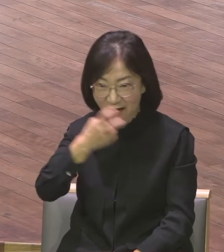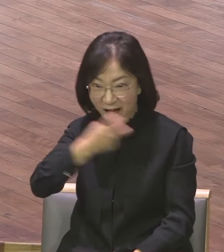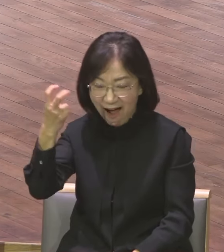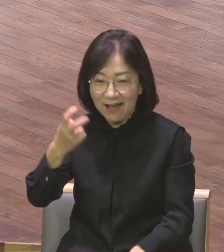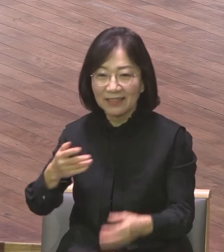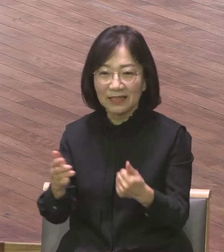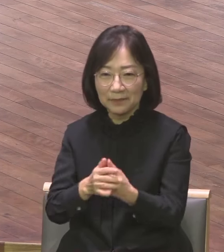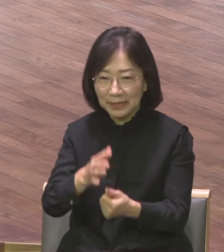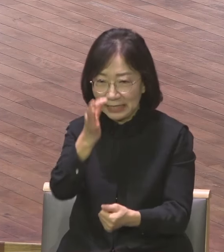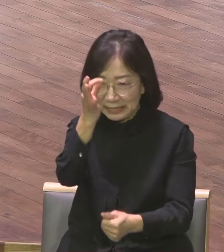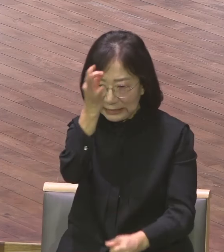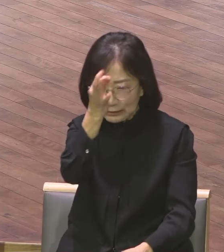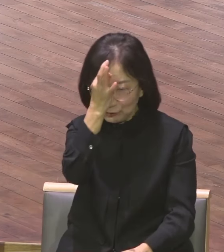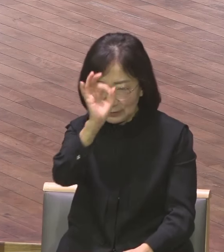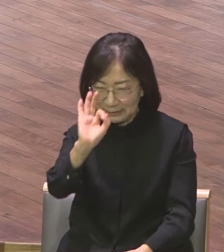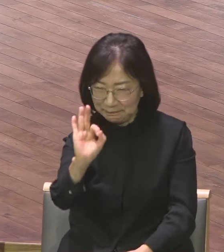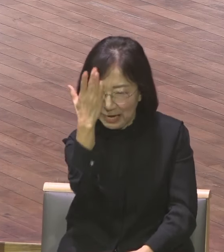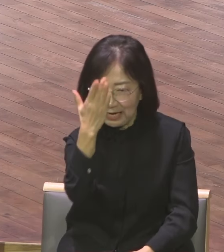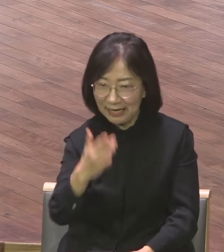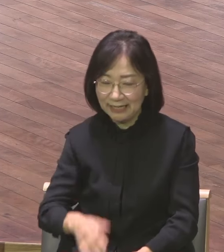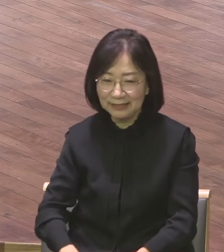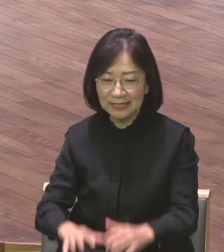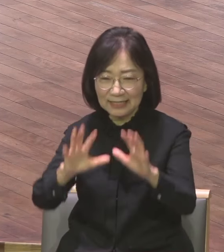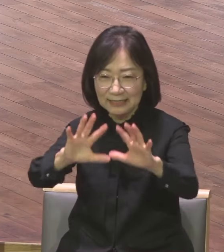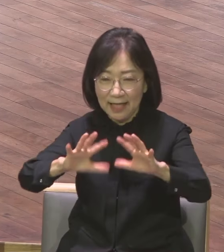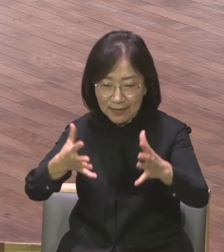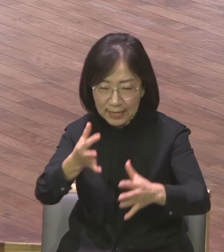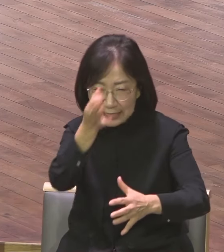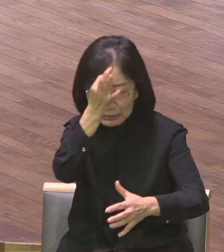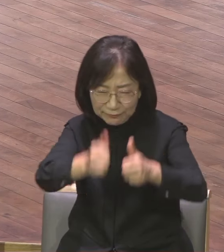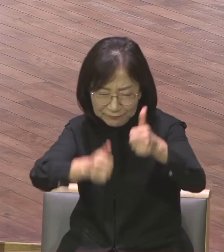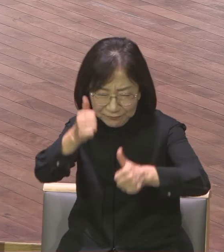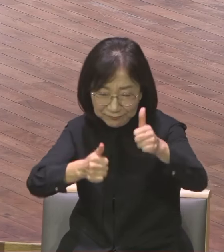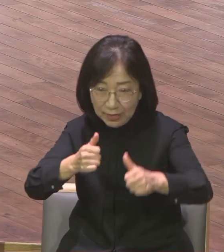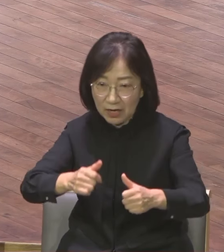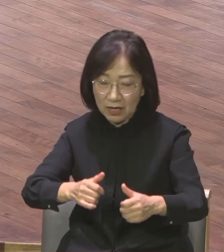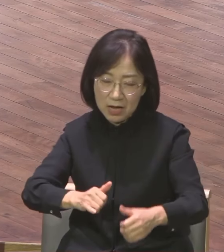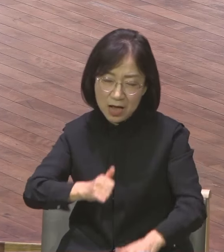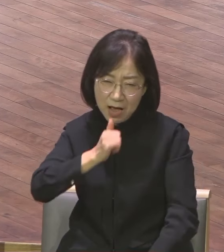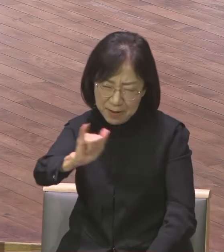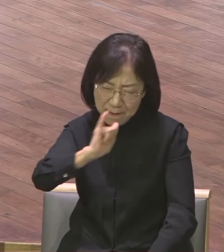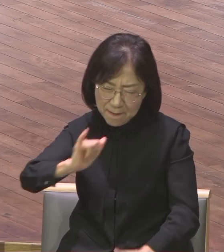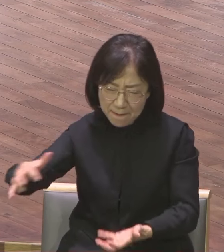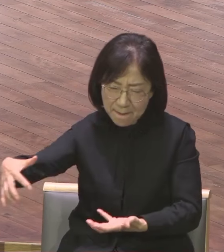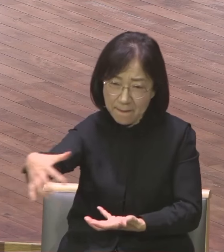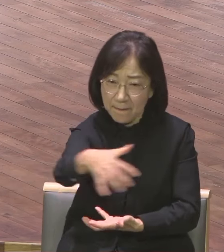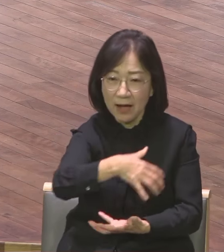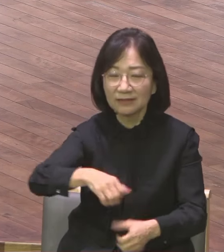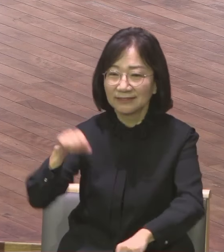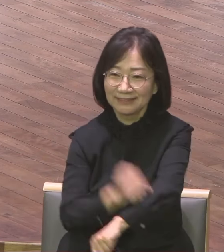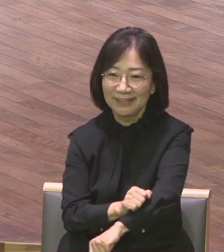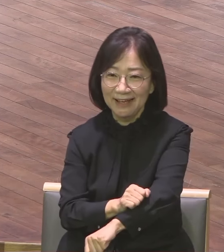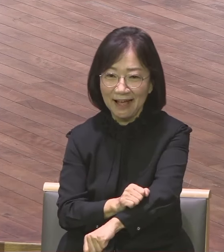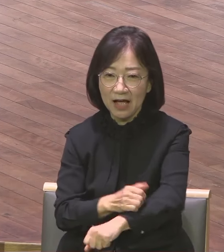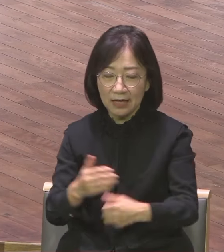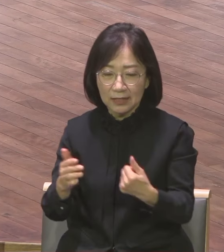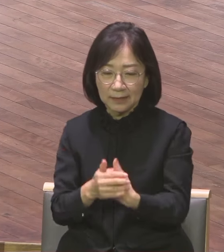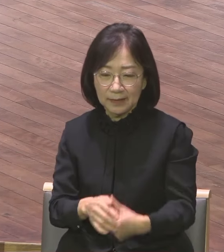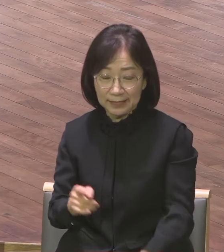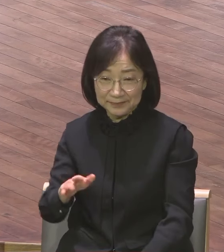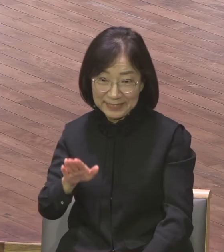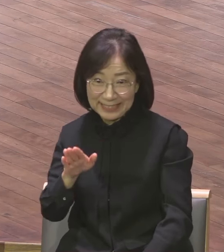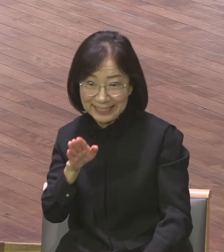기술력이 뛰어나지요. 뭐 세계 기능은 다 썰지요. 썰어 그냥. 그래서 가짜를